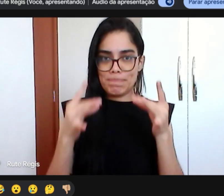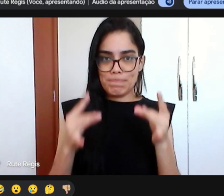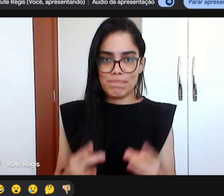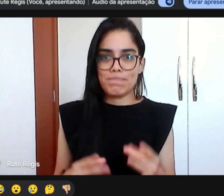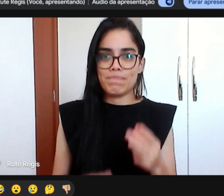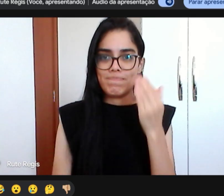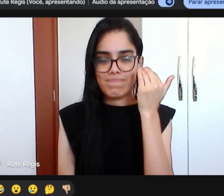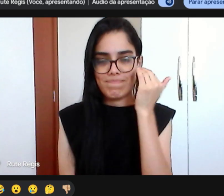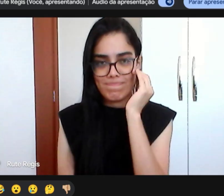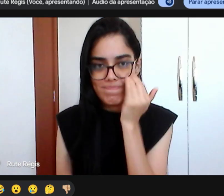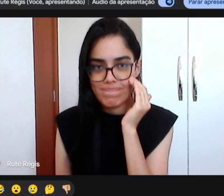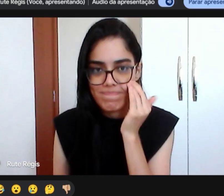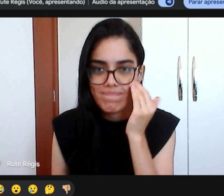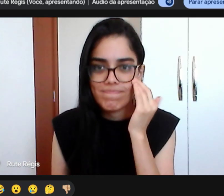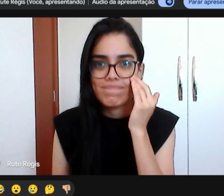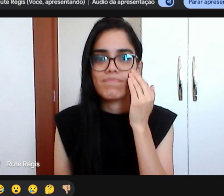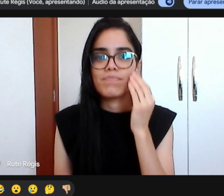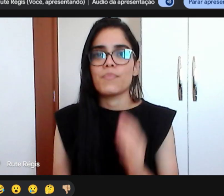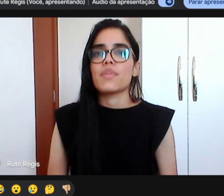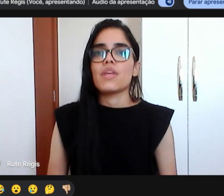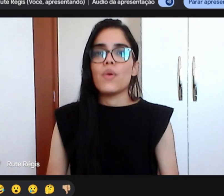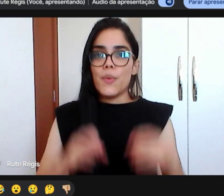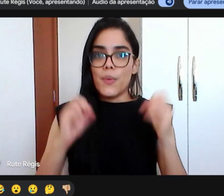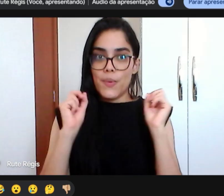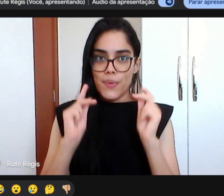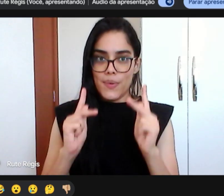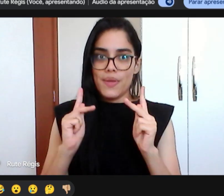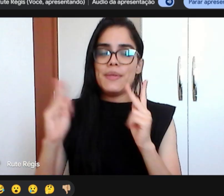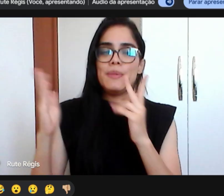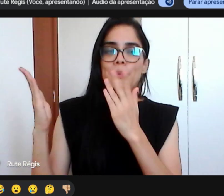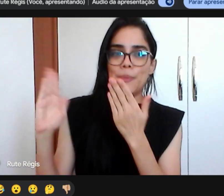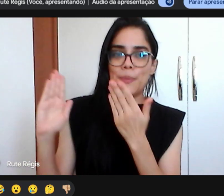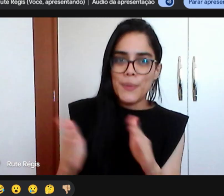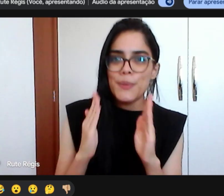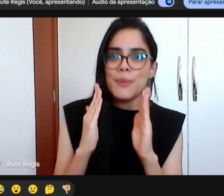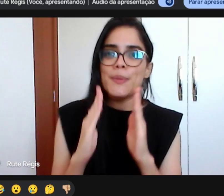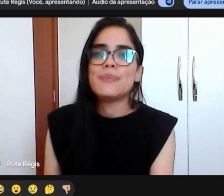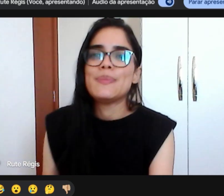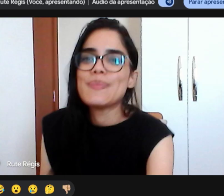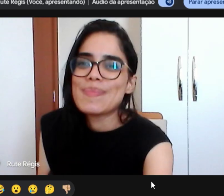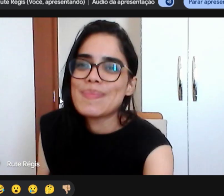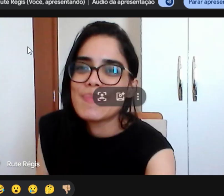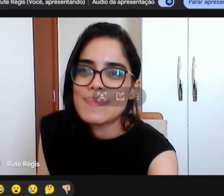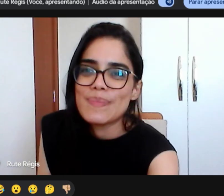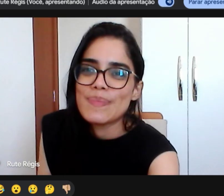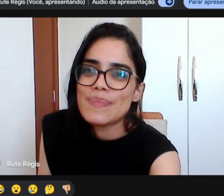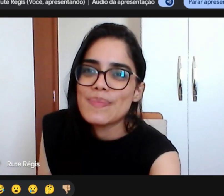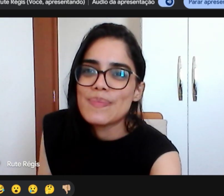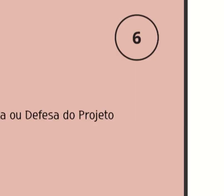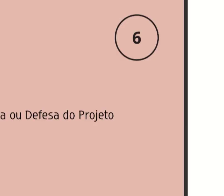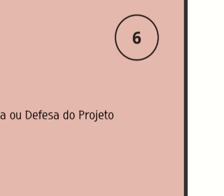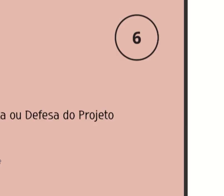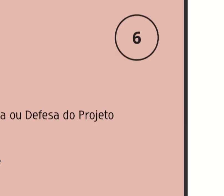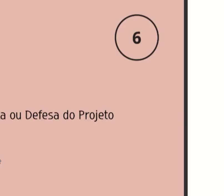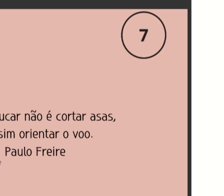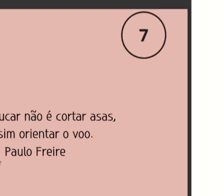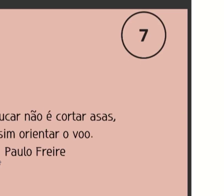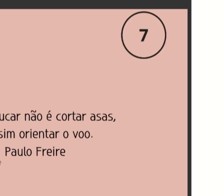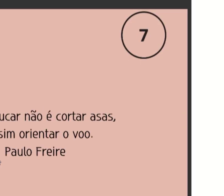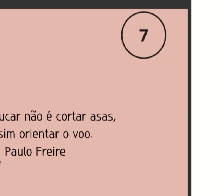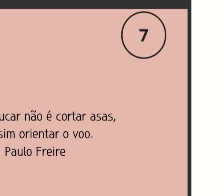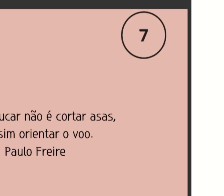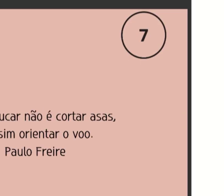ter uma base durante essa explicação e durante as perguntas dos professores